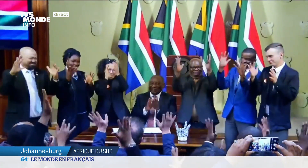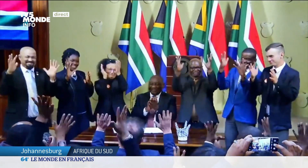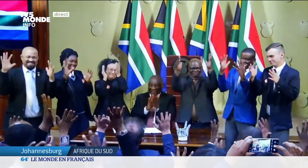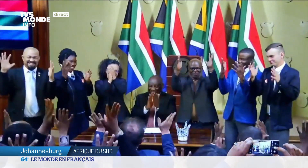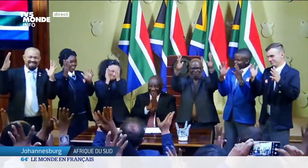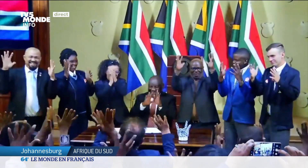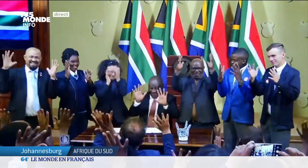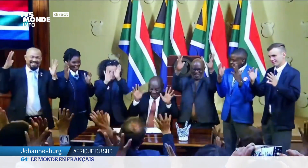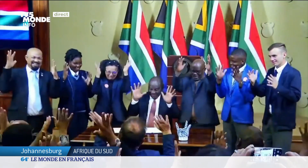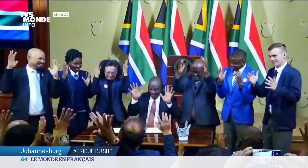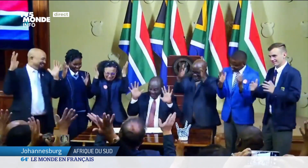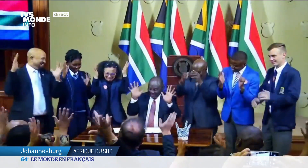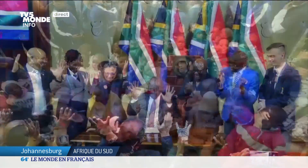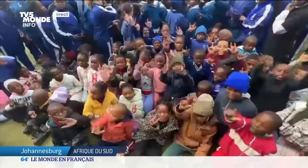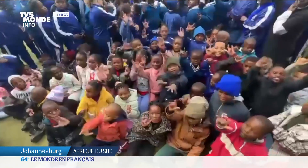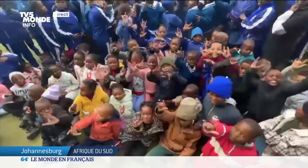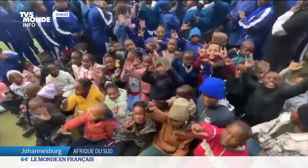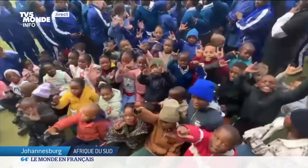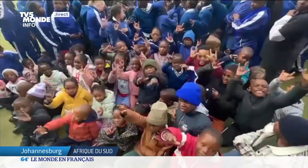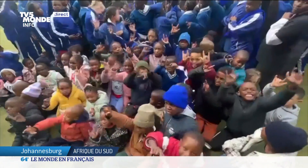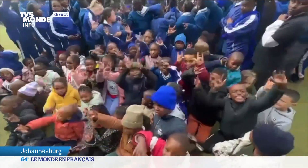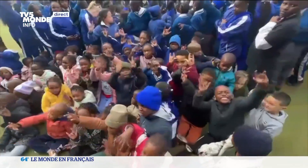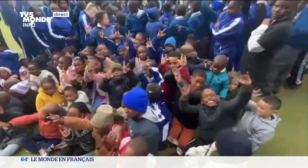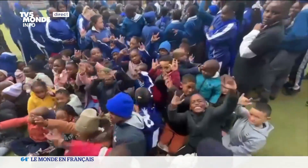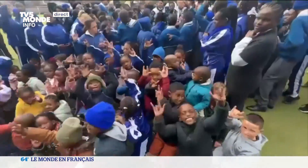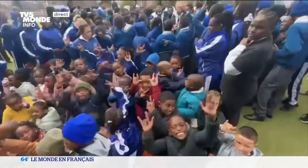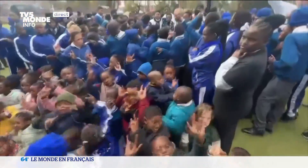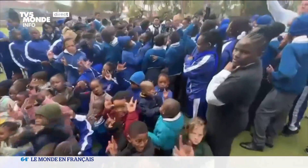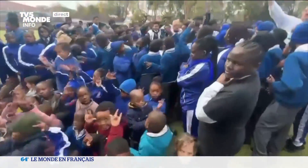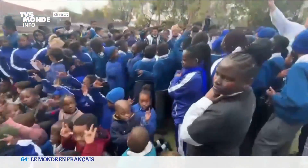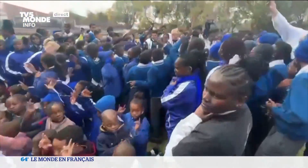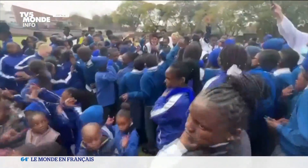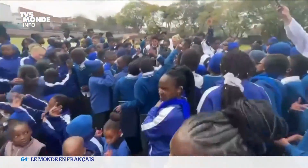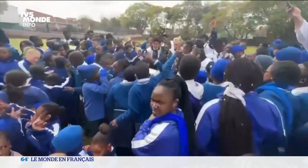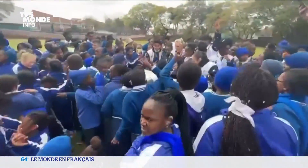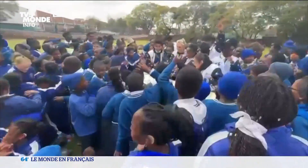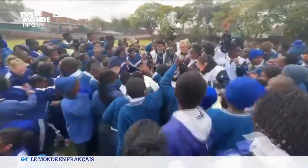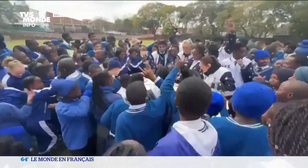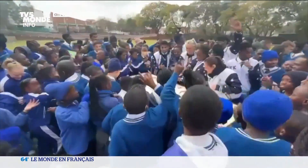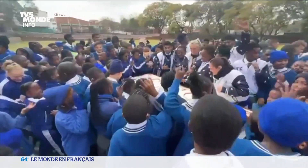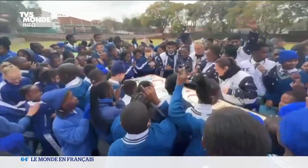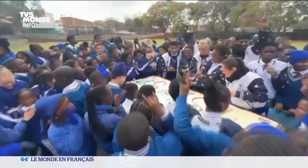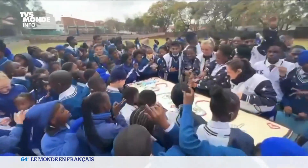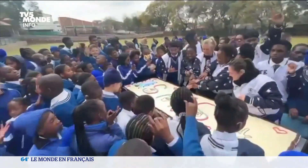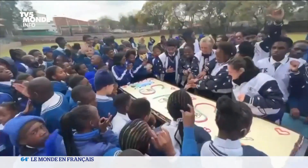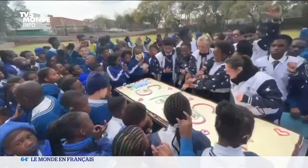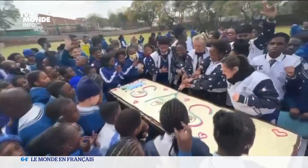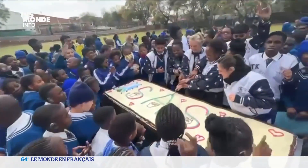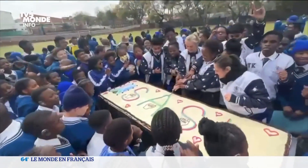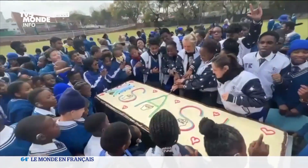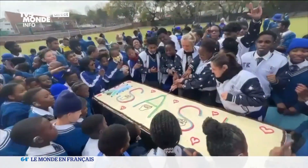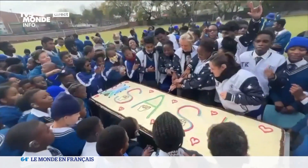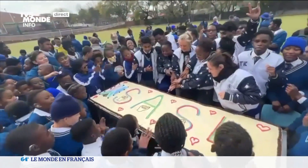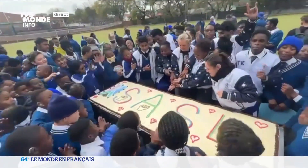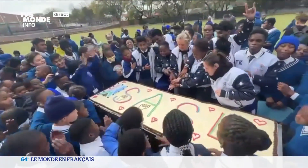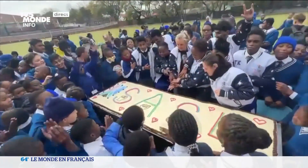communauté sourde d'Afrique du Sud. À l'école Saint-Vincent, la seule école pour enfants sourds de Johannesburg, on a marqué le coup avec un immense gâteau,